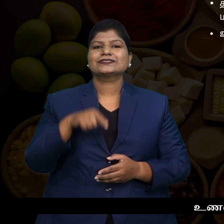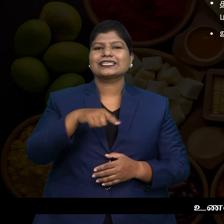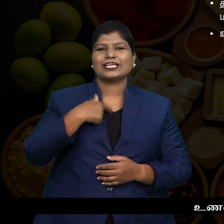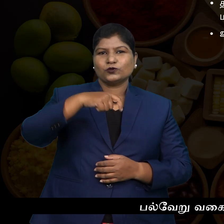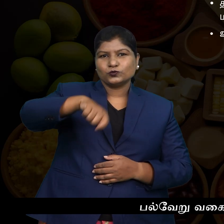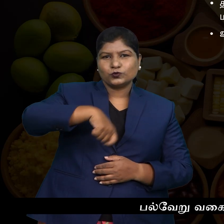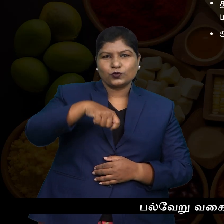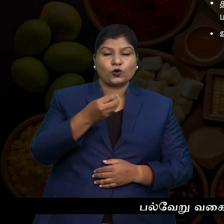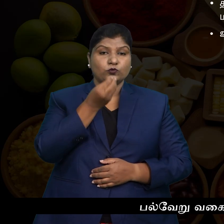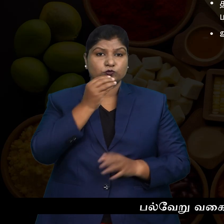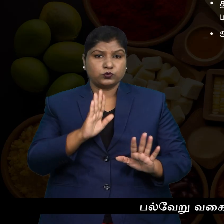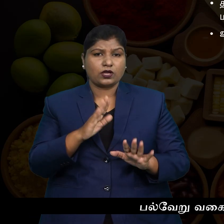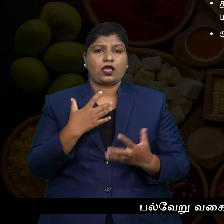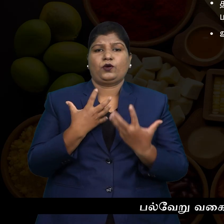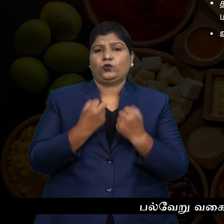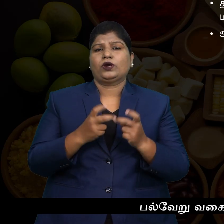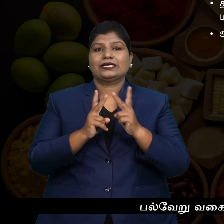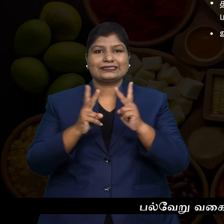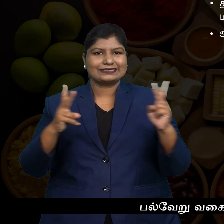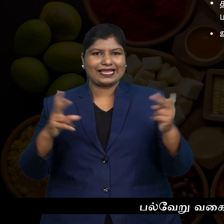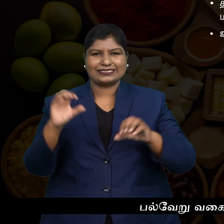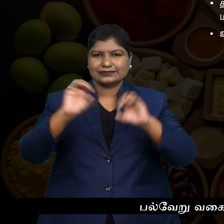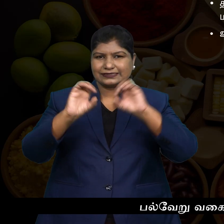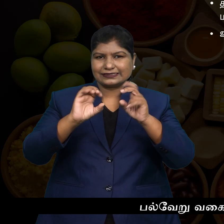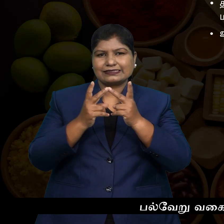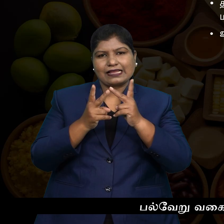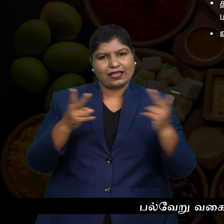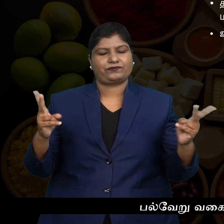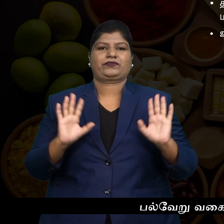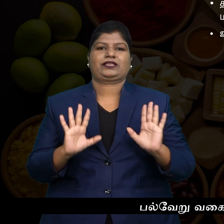உணவுகளை சமைக்க பல்வேறு வகையான பொருட்கள் தேவை.